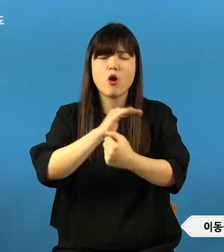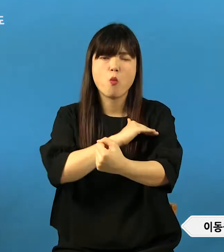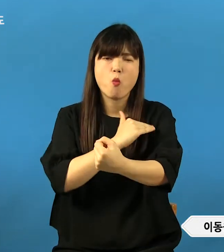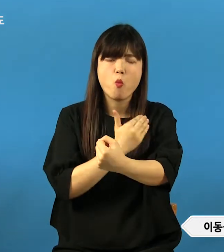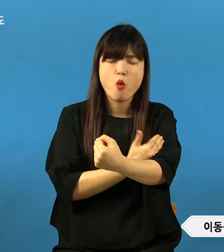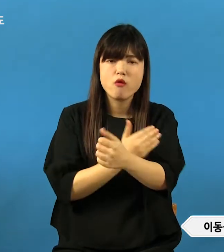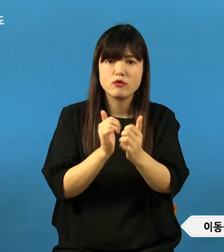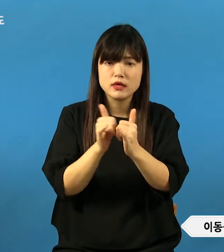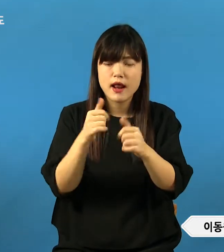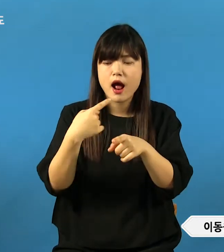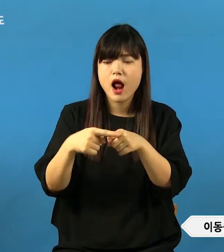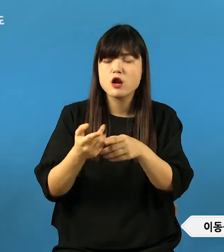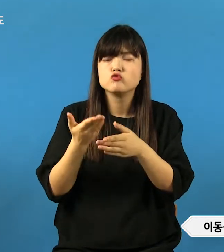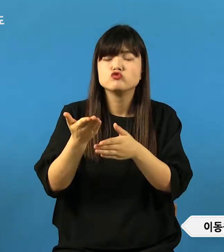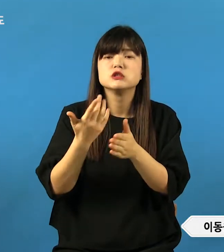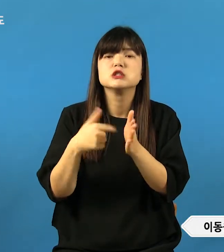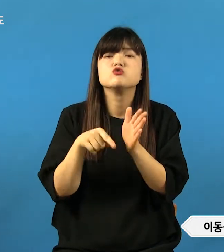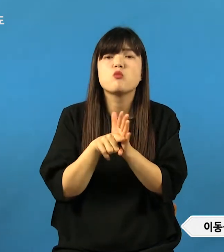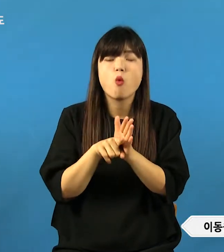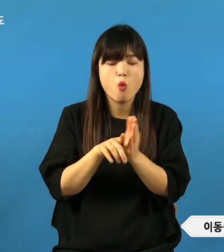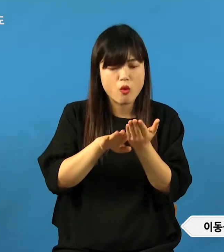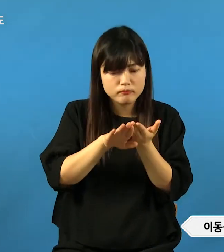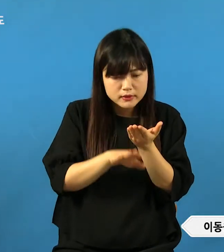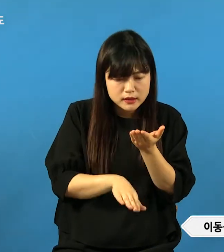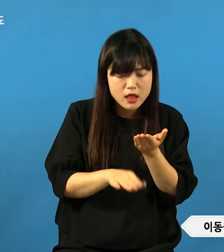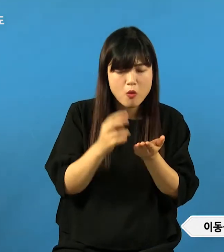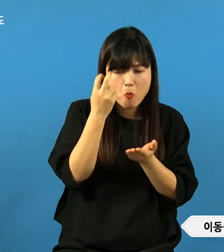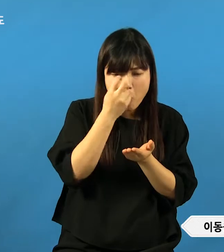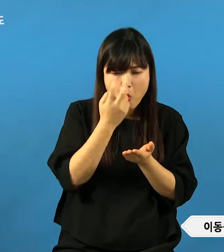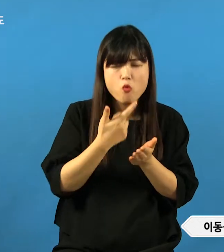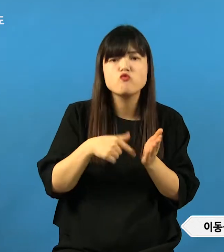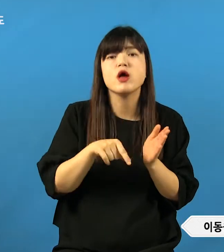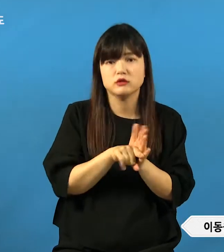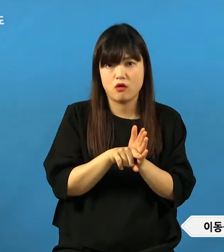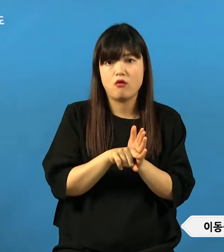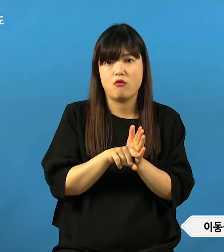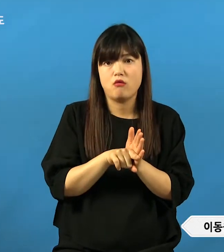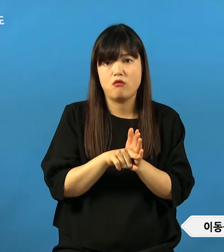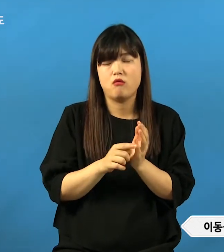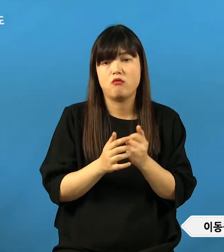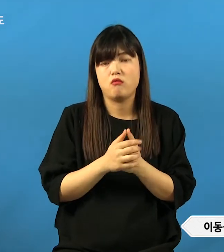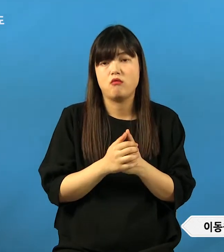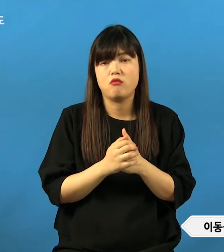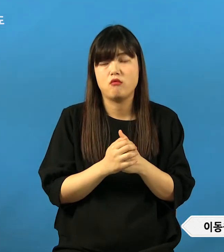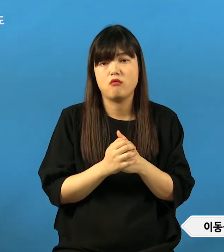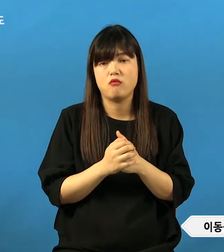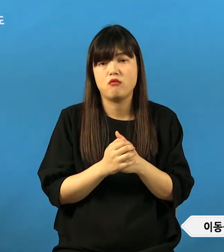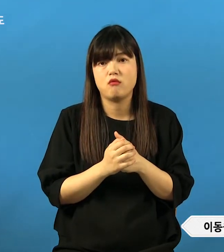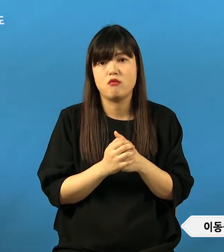국가의 권력자들에게 칼을 주신 이유, 우리들을 보호하기 위해서다, 이렇게 기록되어 있습니다.